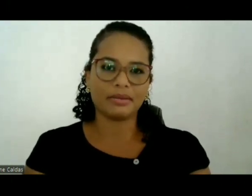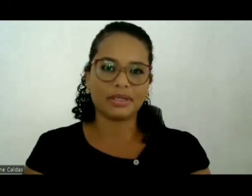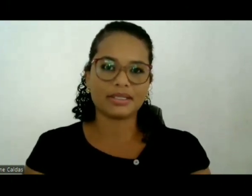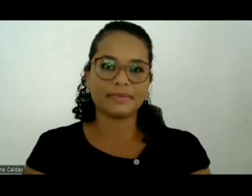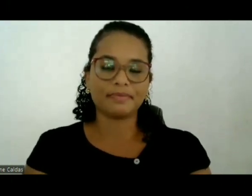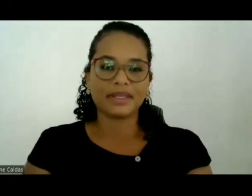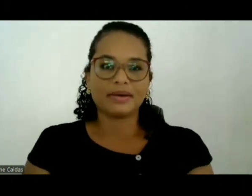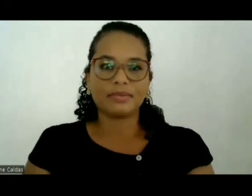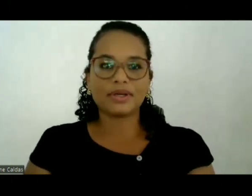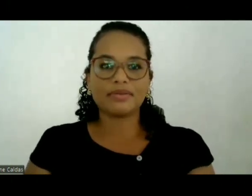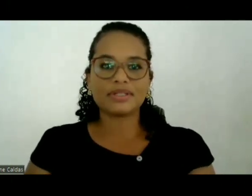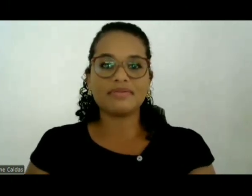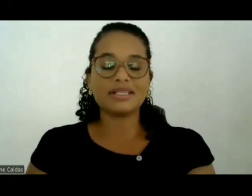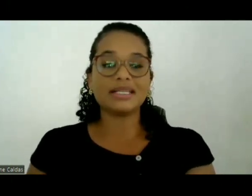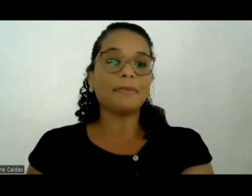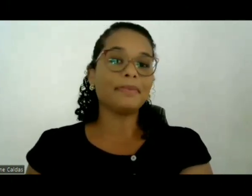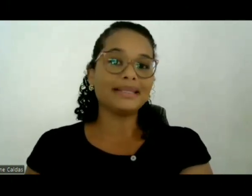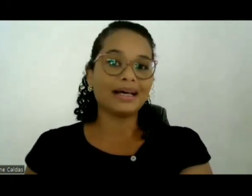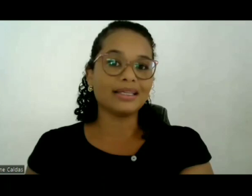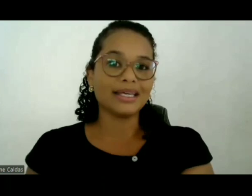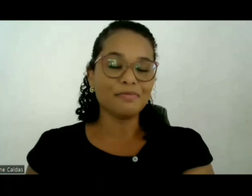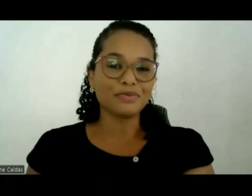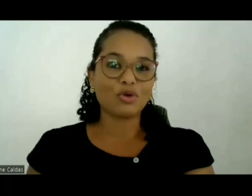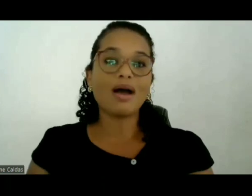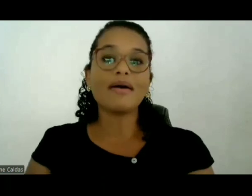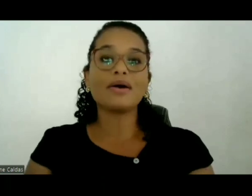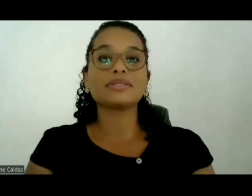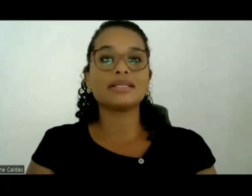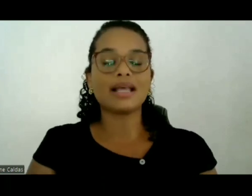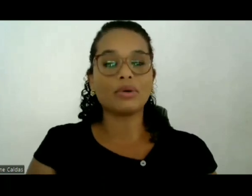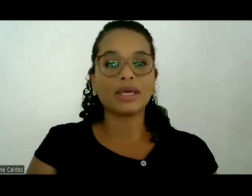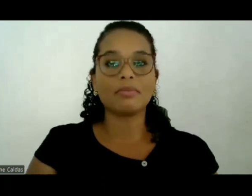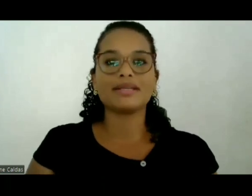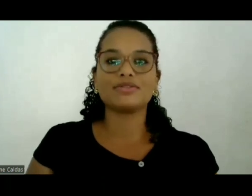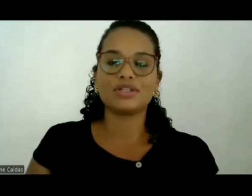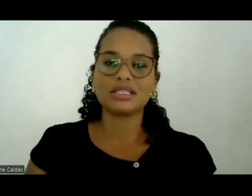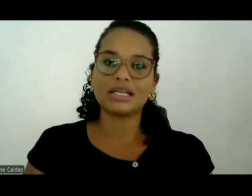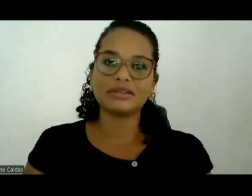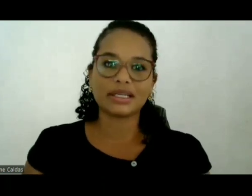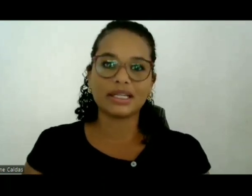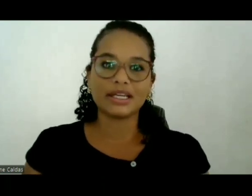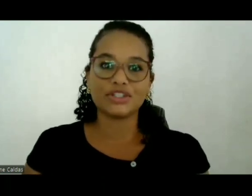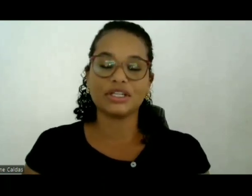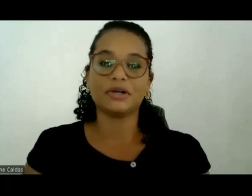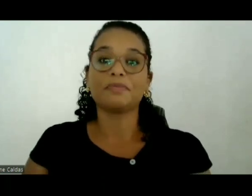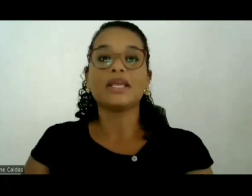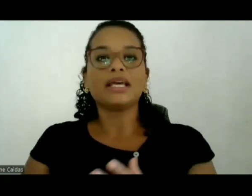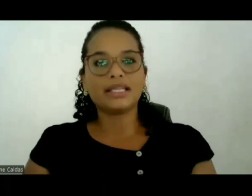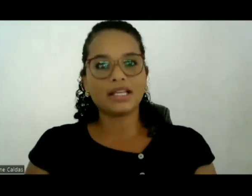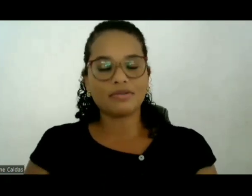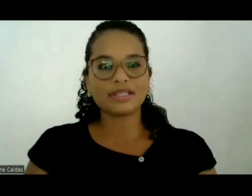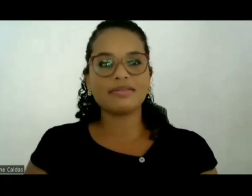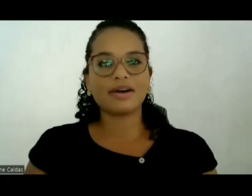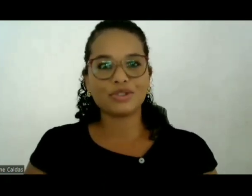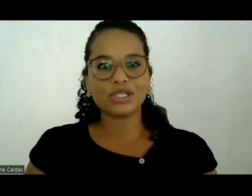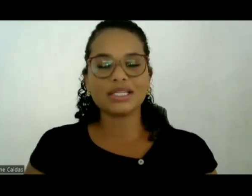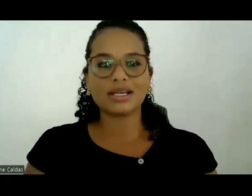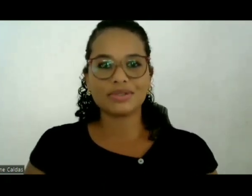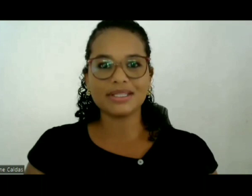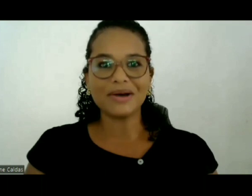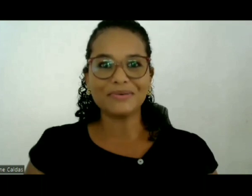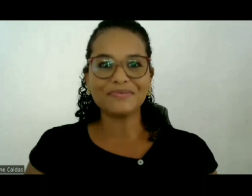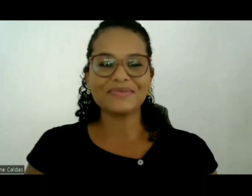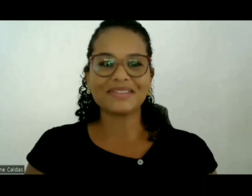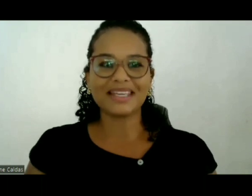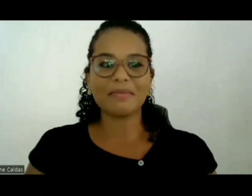aprender Libras, porque você vai se adaptar ali. Qual é o sinal que é mais utilizado naquela região? Então, você vai